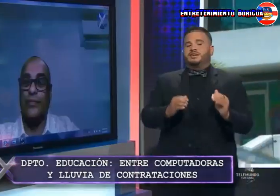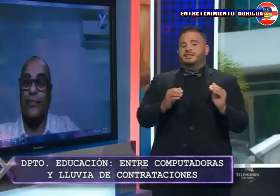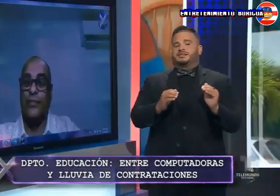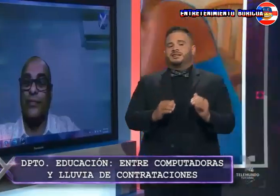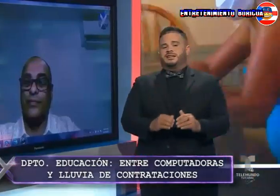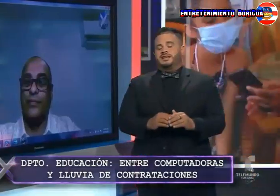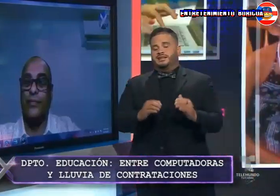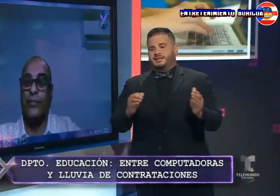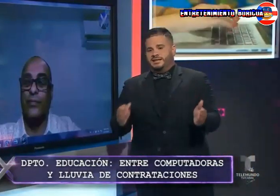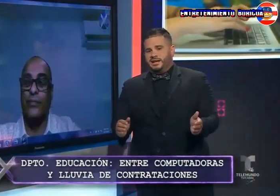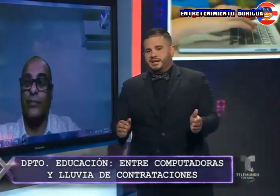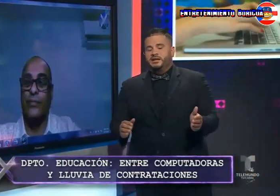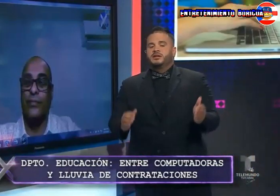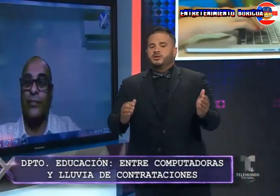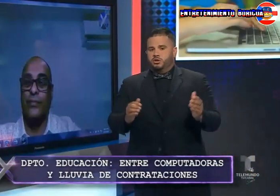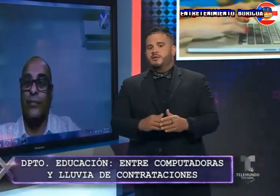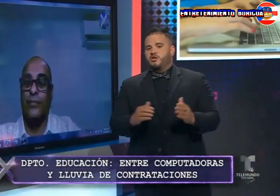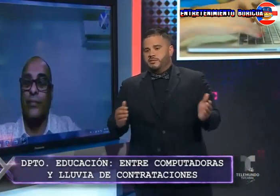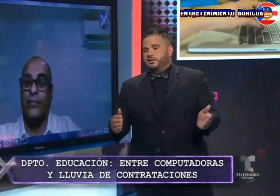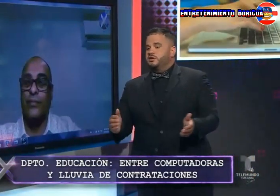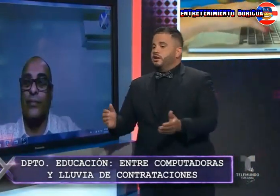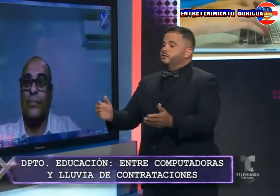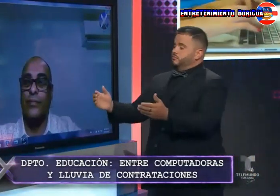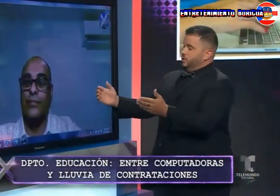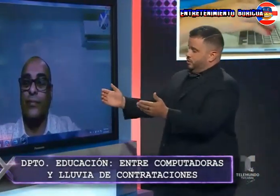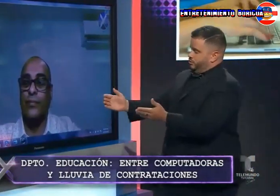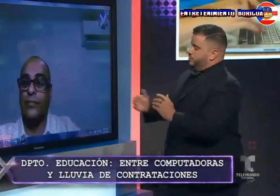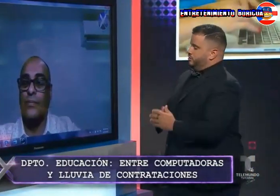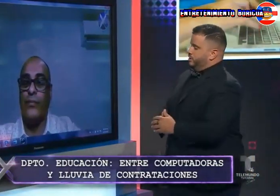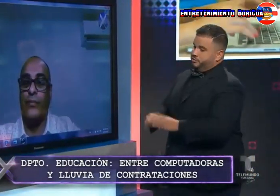que a 163 días del cierre todos hemos cometido